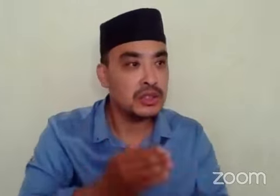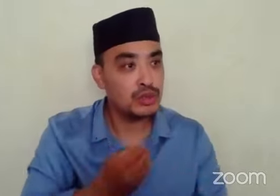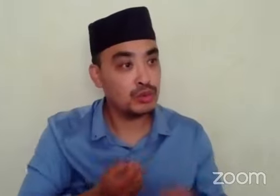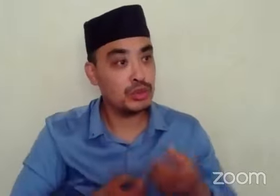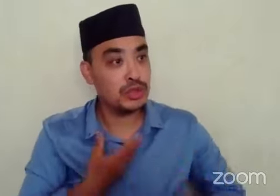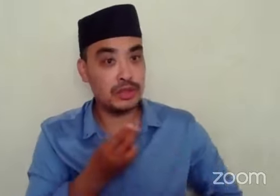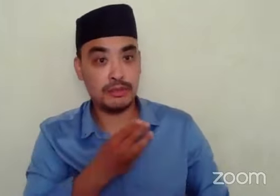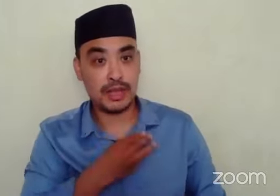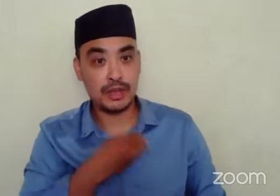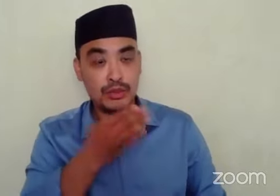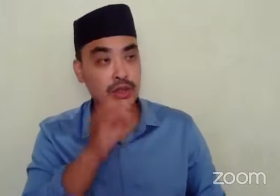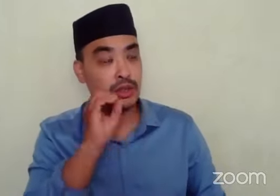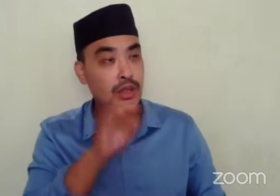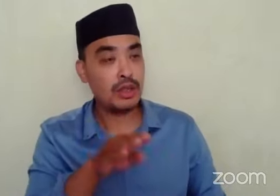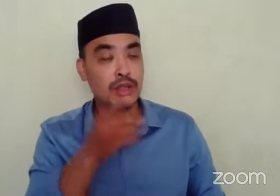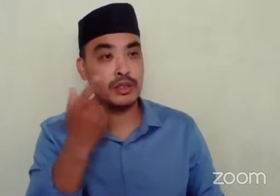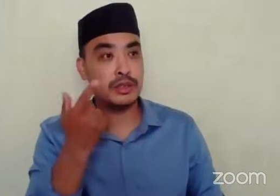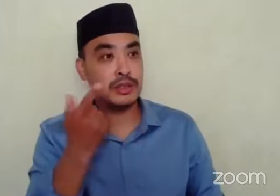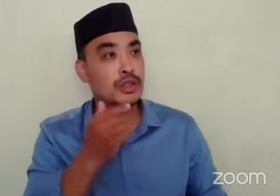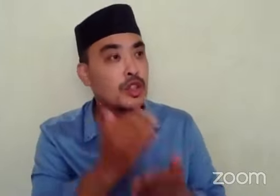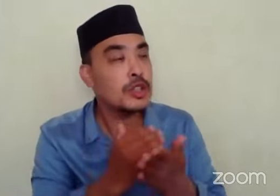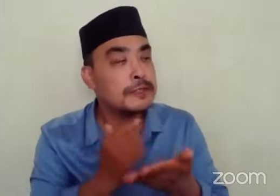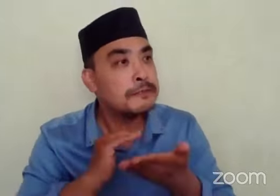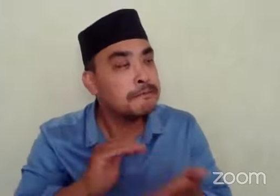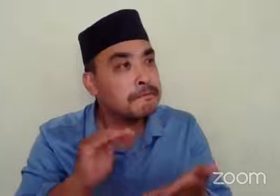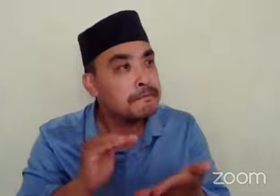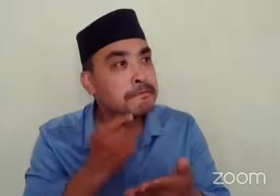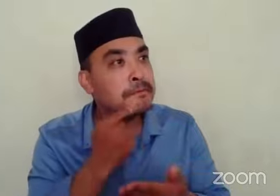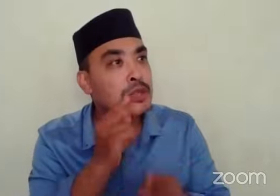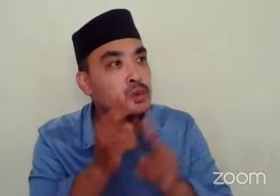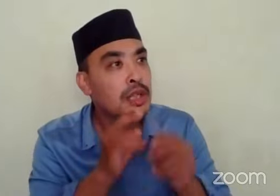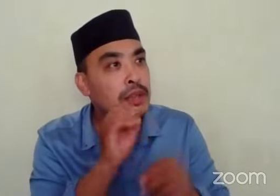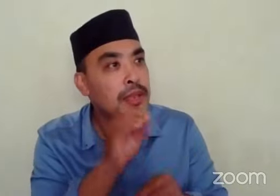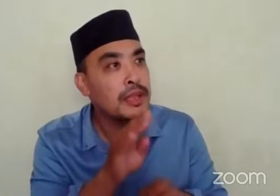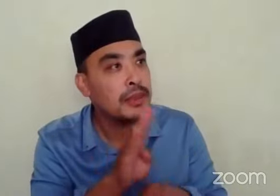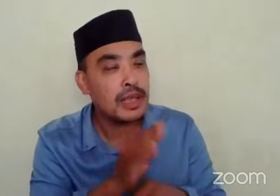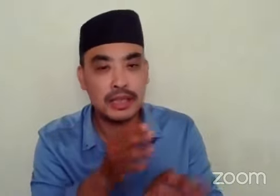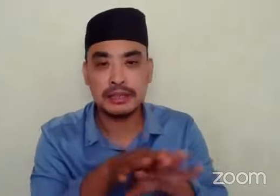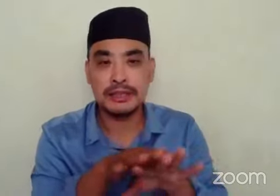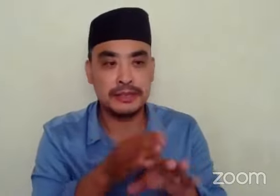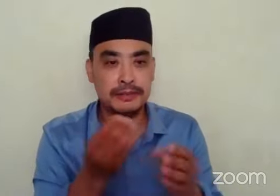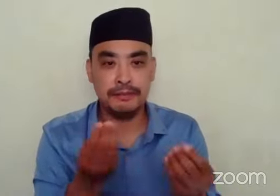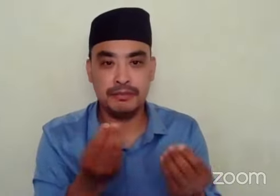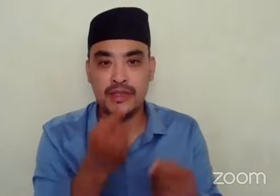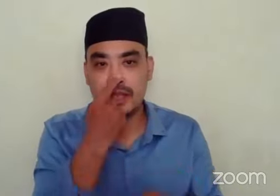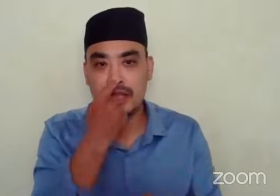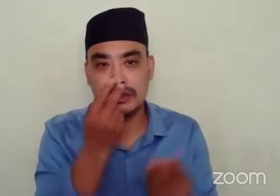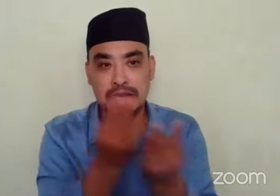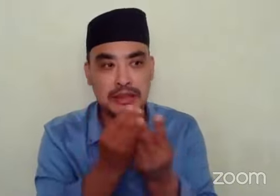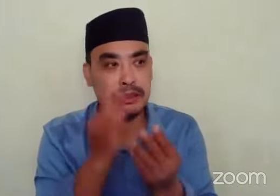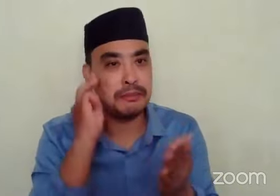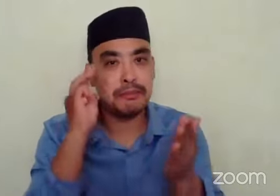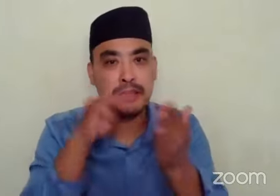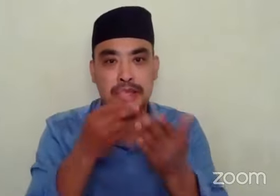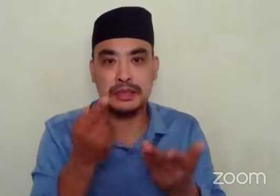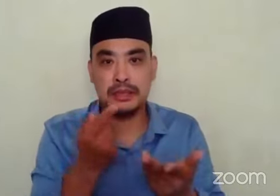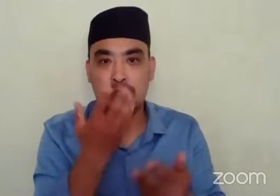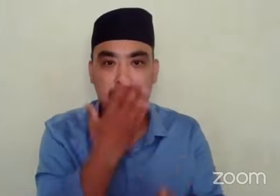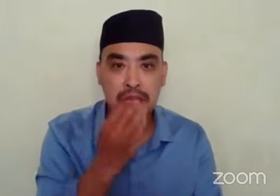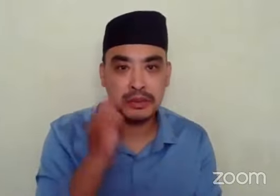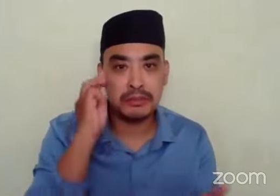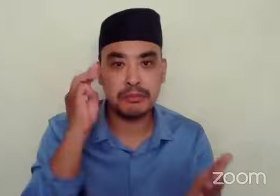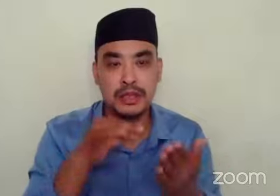मान्छे, तर उसलाई त्यो कसरी जन्मेको भन्ने कुरा भन्नलाई चाहिँ त्यति धेरै लाज मान्ने, सन्चोक मान्ने हाम्रो